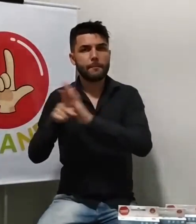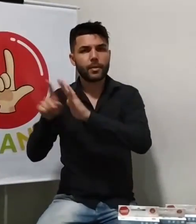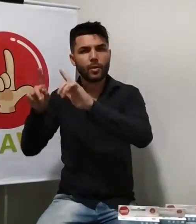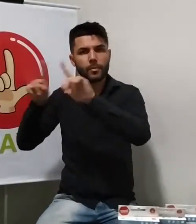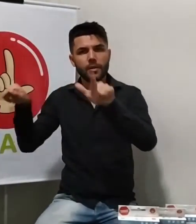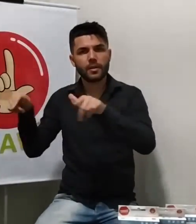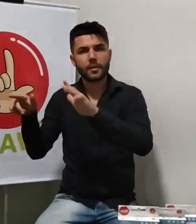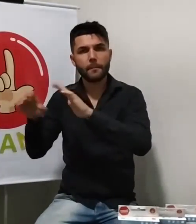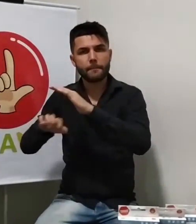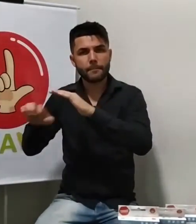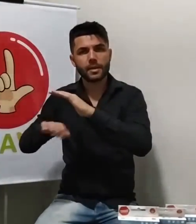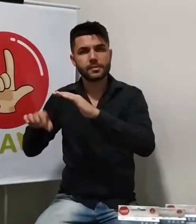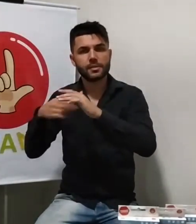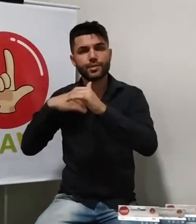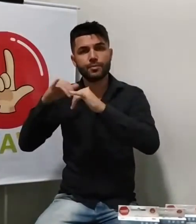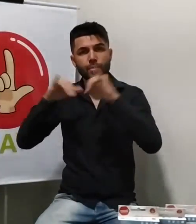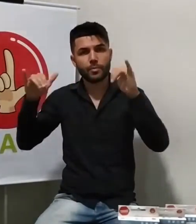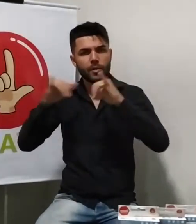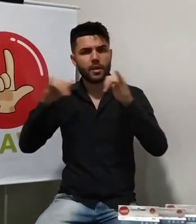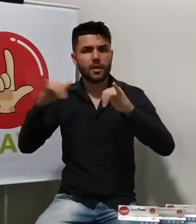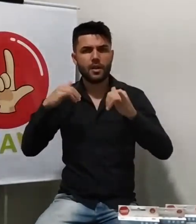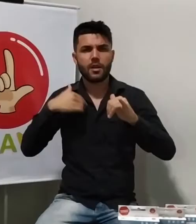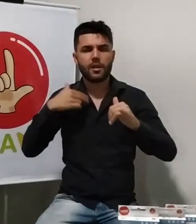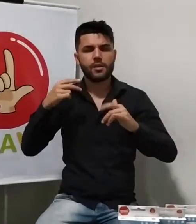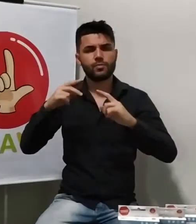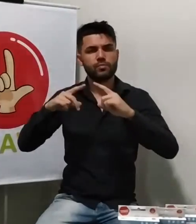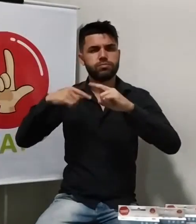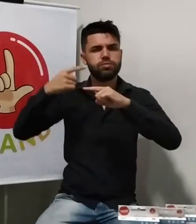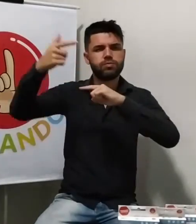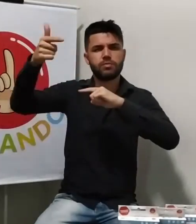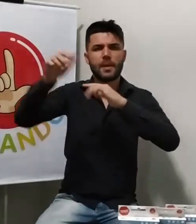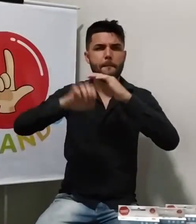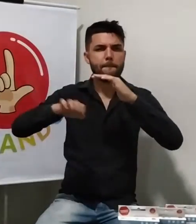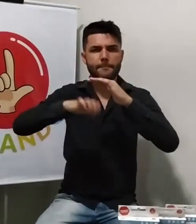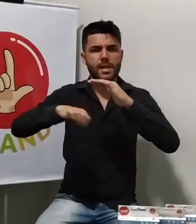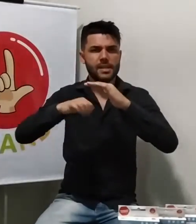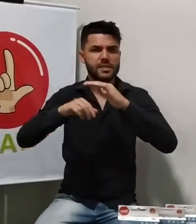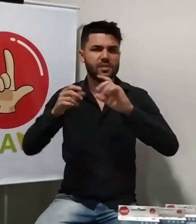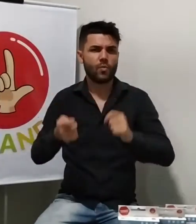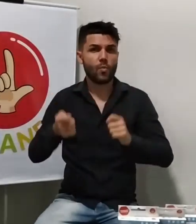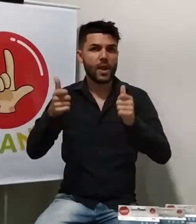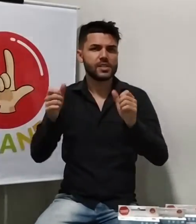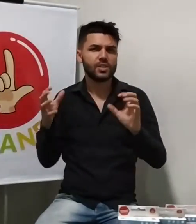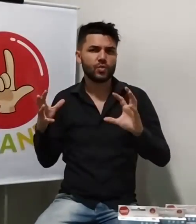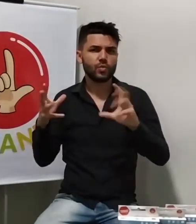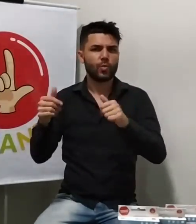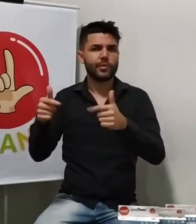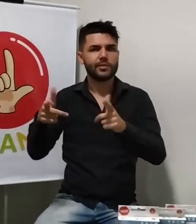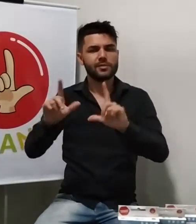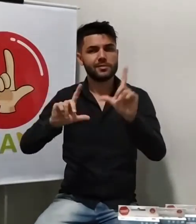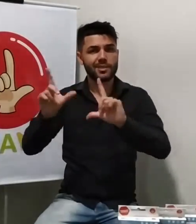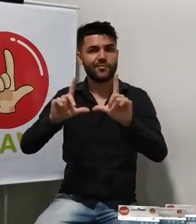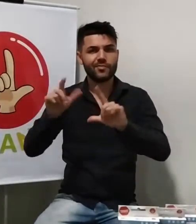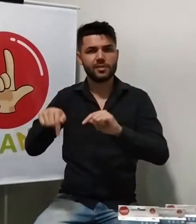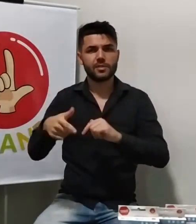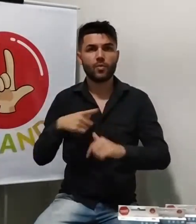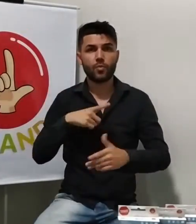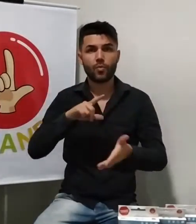Implementamos a Globosat, depois implementamos um monte de empresas de canal fechado, quase todas, e voltamos à Globo e assinamos um contrato em que a Globo falava que a gente era a única